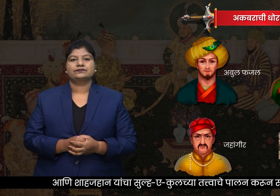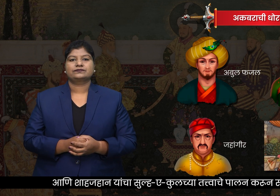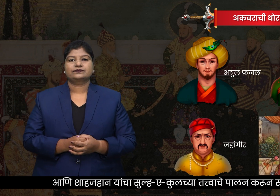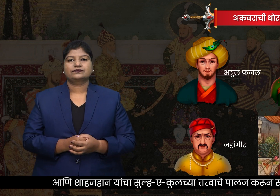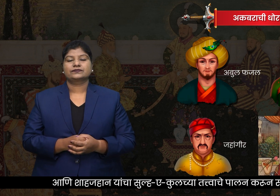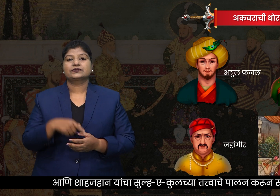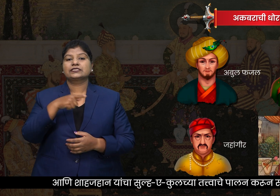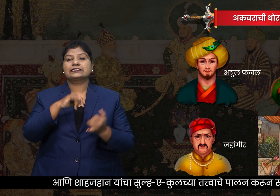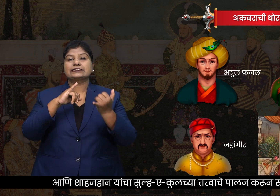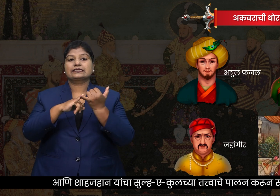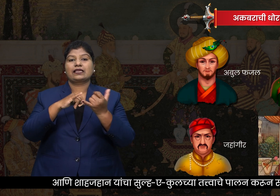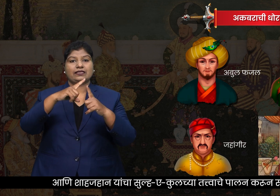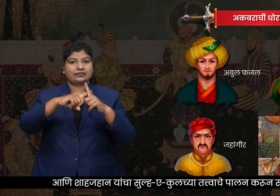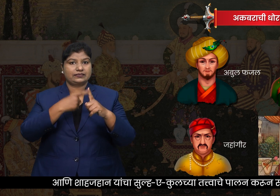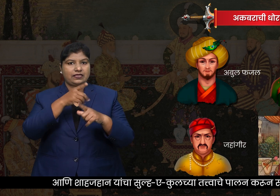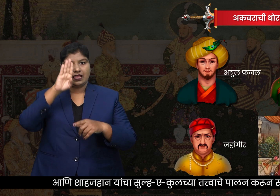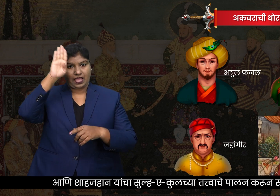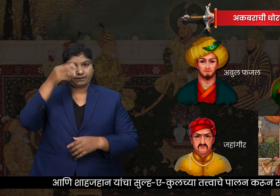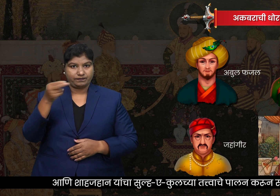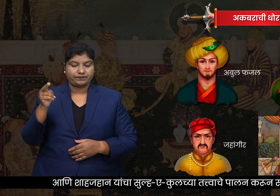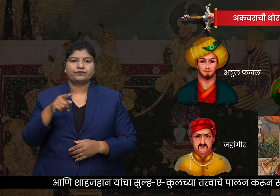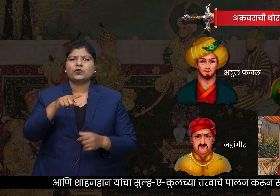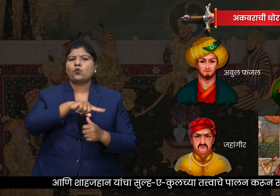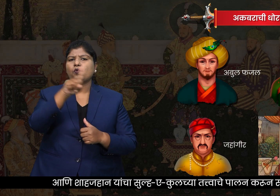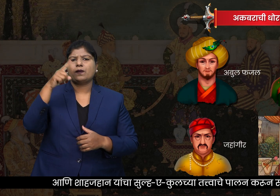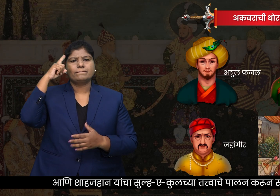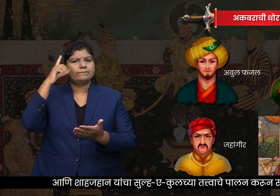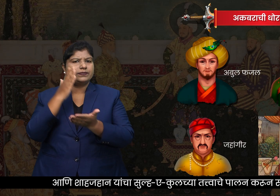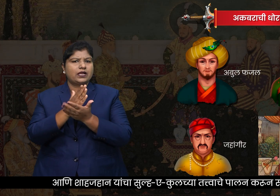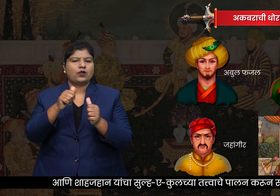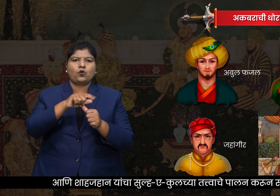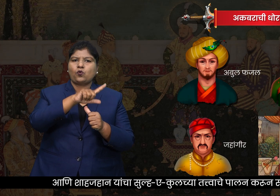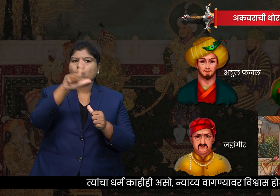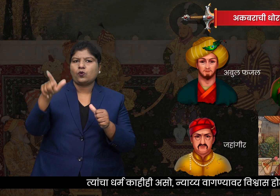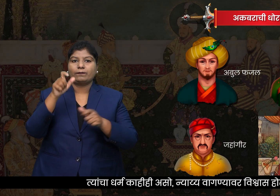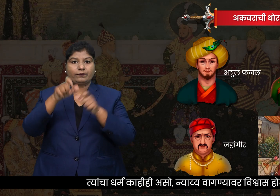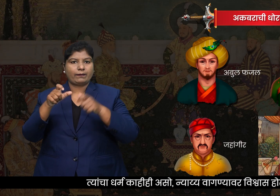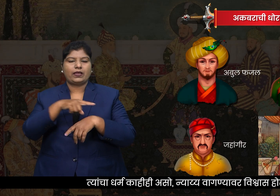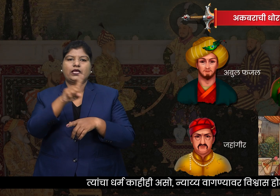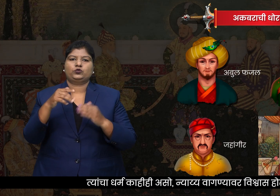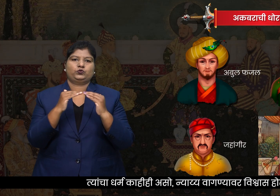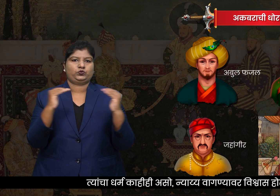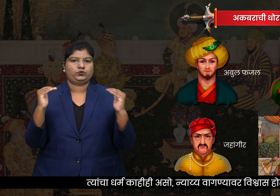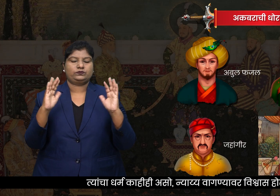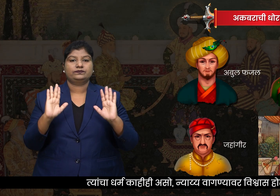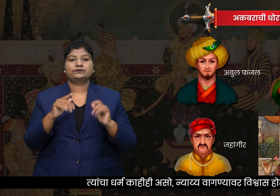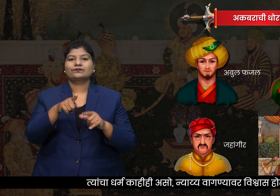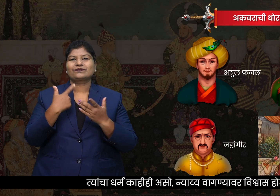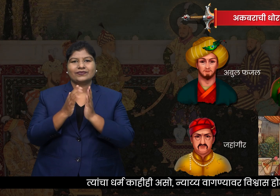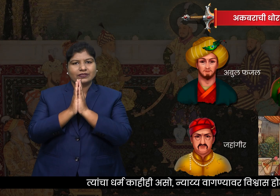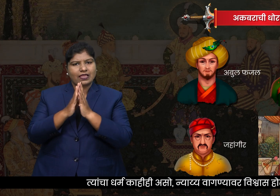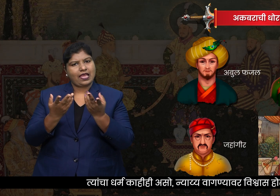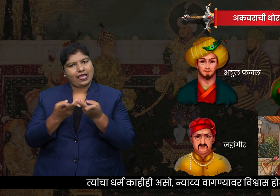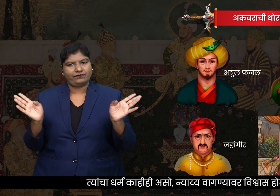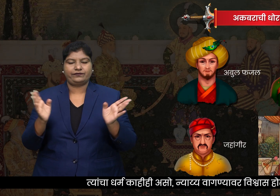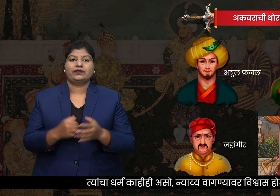जहांगीर आणि शहाजहान यांचे सुल्लाहे कुल च्या तत्वाचे पालन करून सर्व लोकांशी त्यांचा धर्म काहीही असो